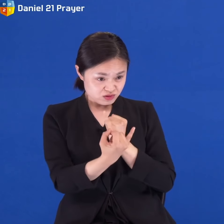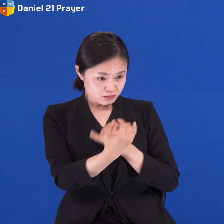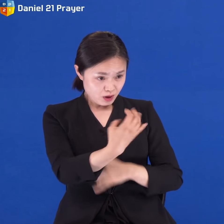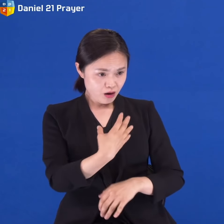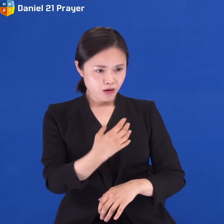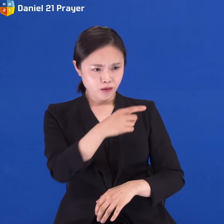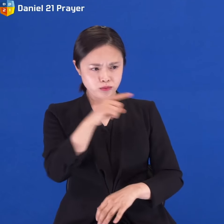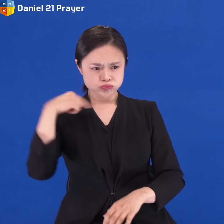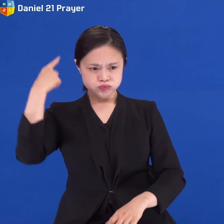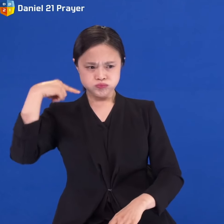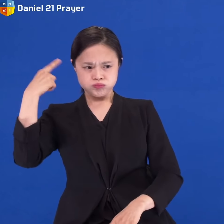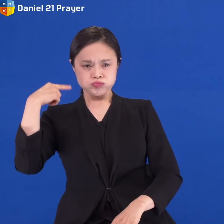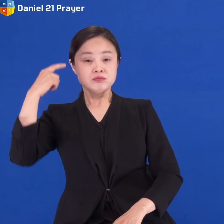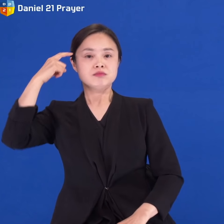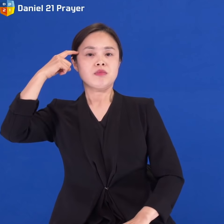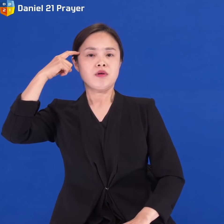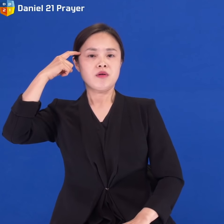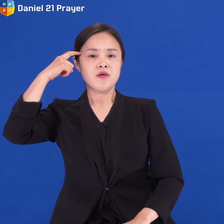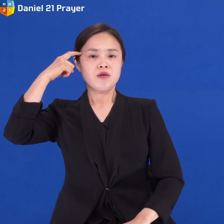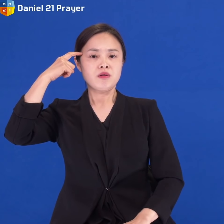그 남자의 집에까지 갔지만